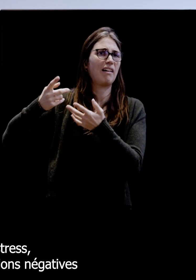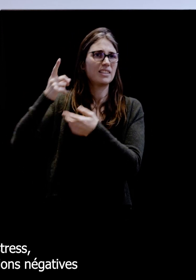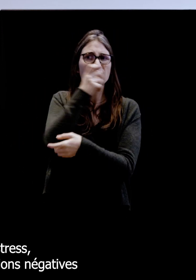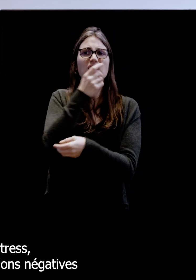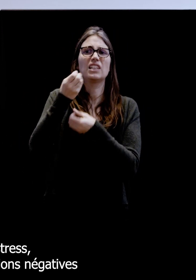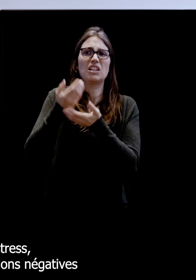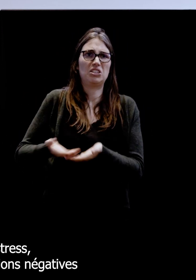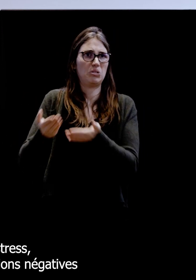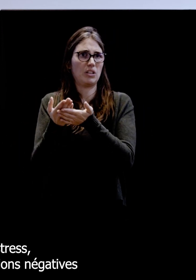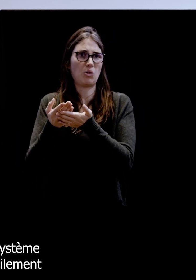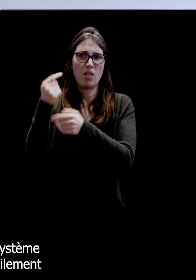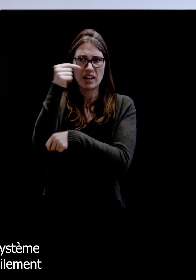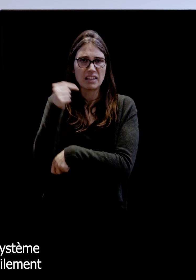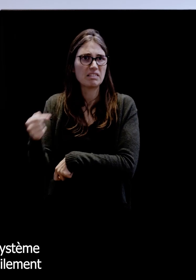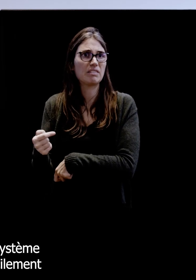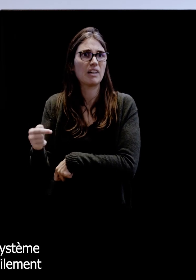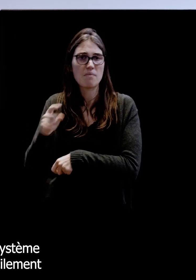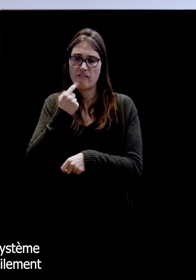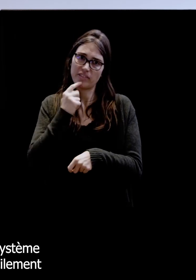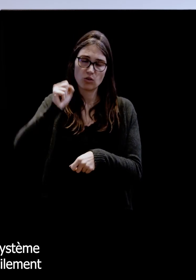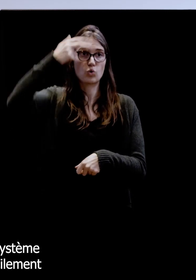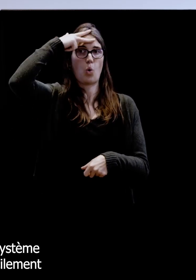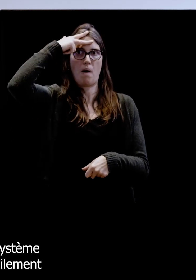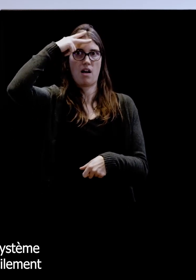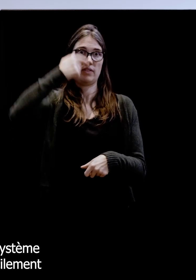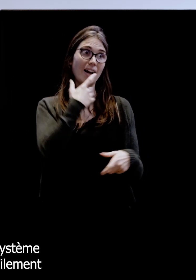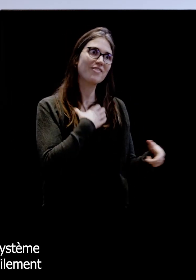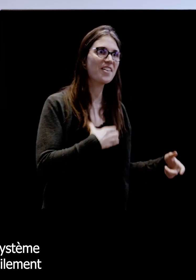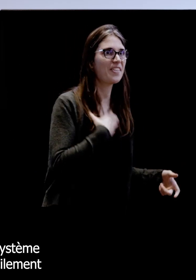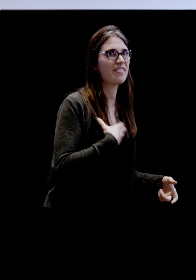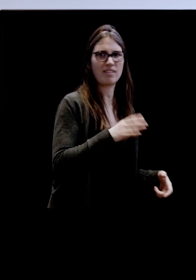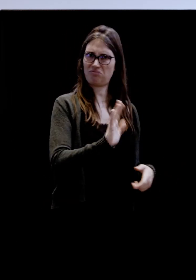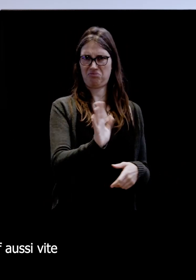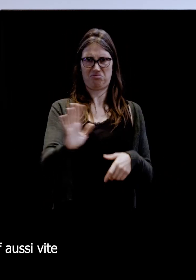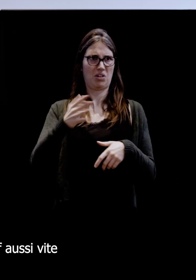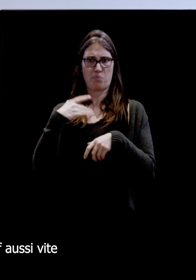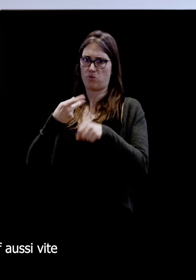des informations négatives et qui va faire que le système peut se mettre très facilement en